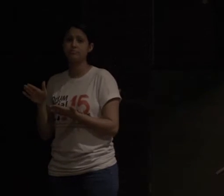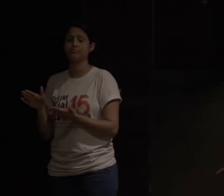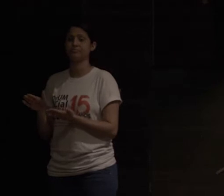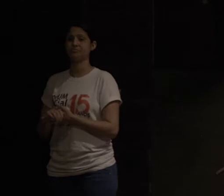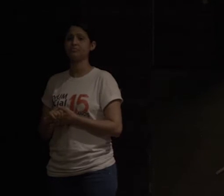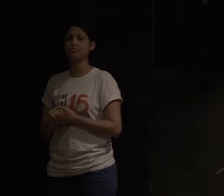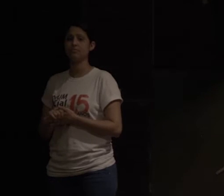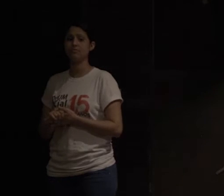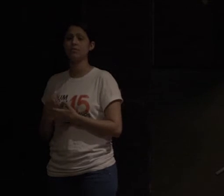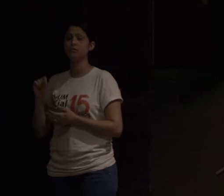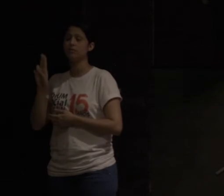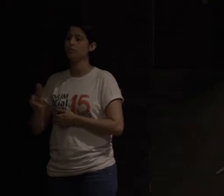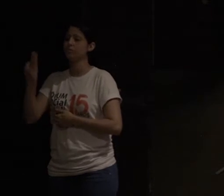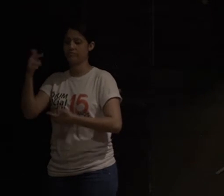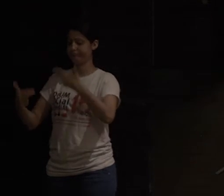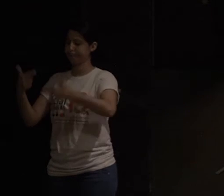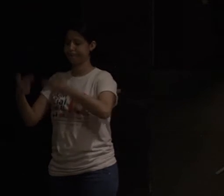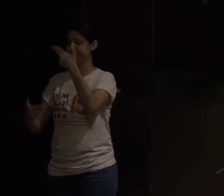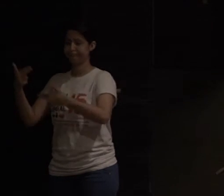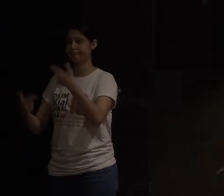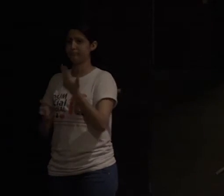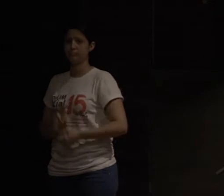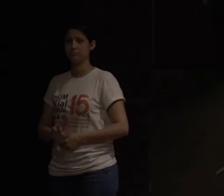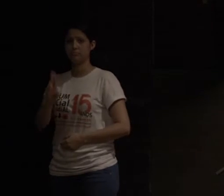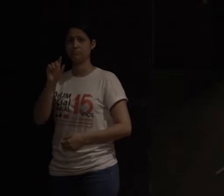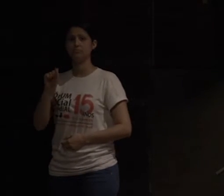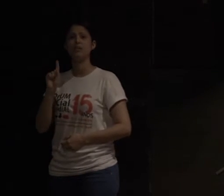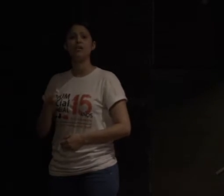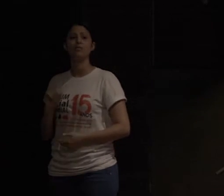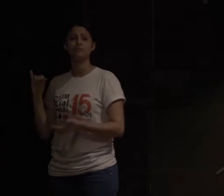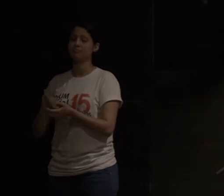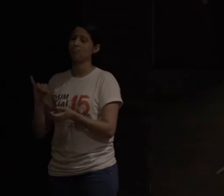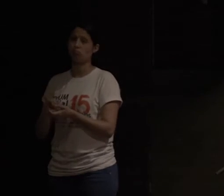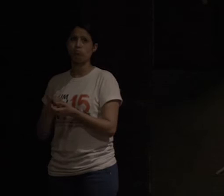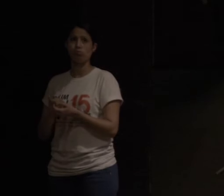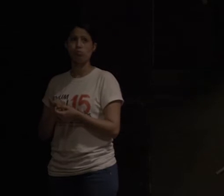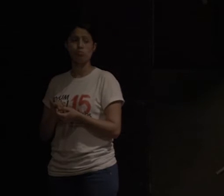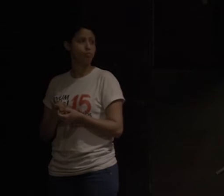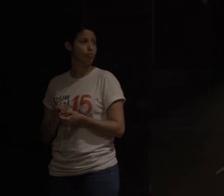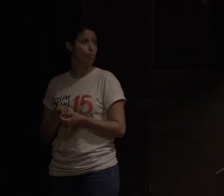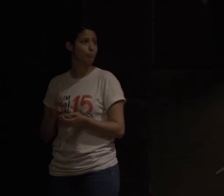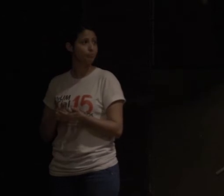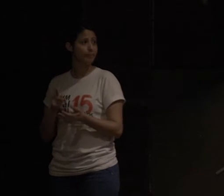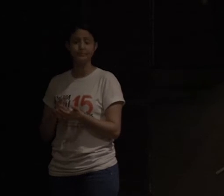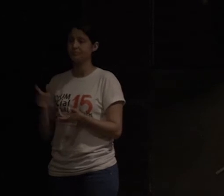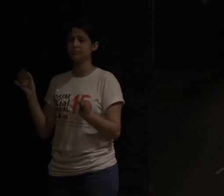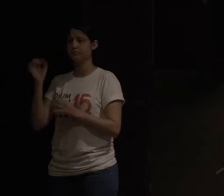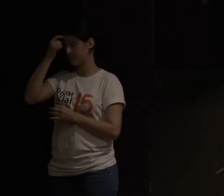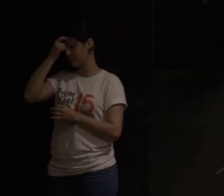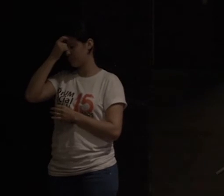investimento nas armas, na guerra, esse capitalismo realmente não tem nenhuma